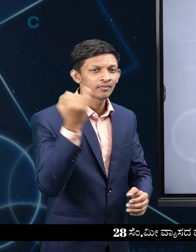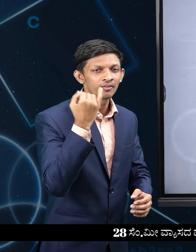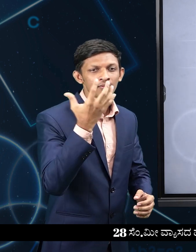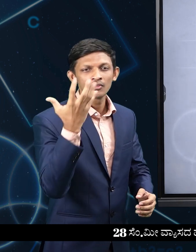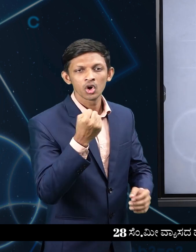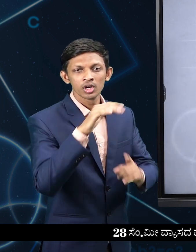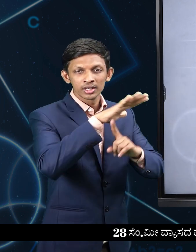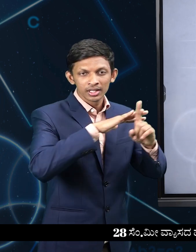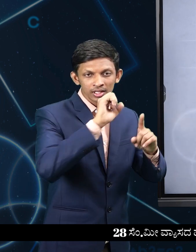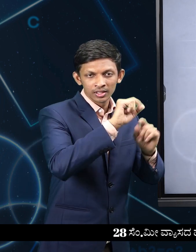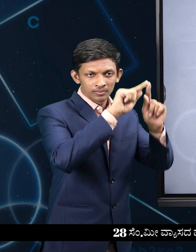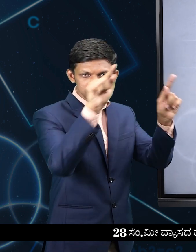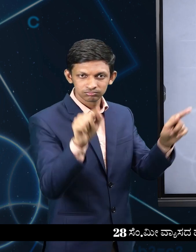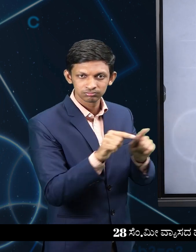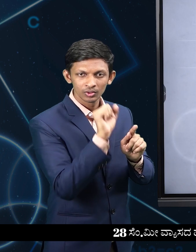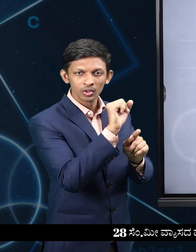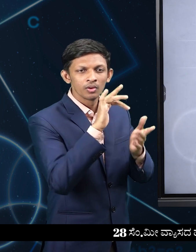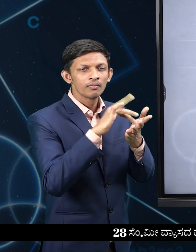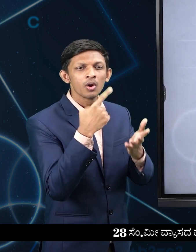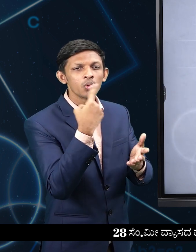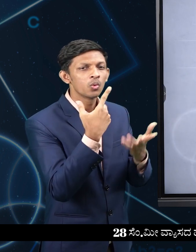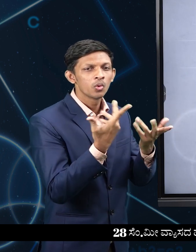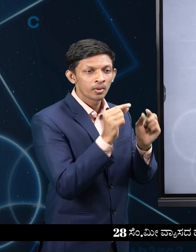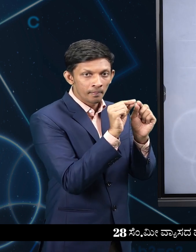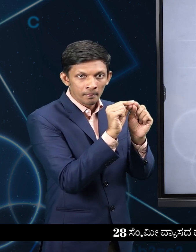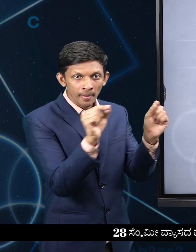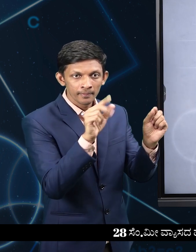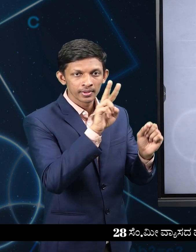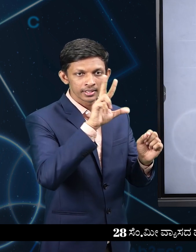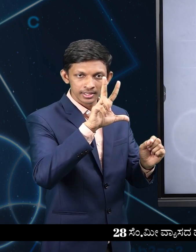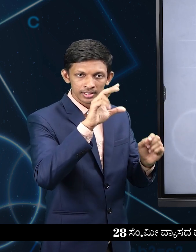28 ಸೆಂಟಿಮೀಟರ್ ವ್ಯಾಸದ ಹೂಲಾ ಲೂಪ್ನ ಪ್ರದೇಶವನ್ನು ಕಂಡು ಹಿಡಿಯಿರಿ. π =